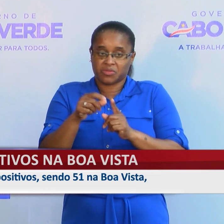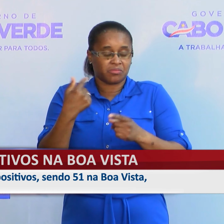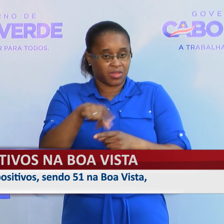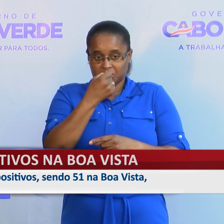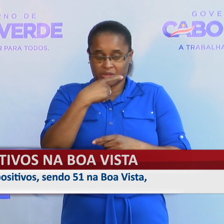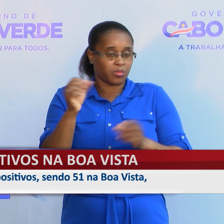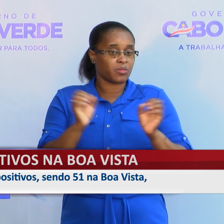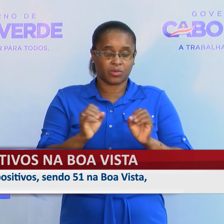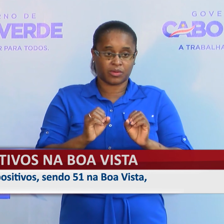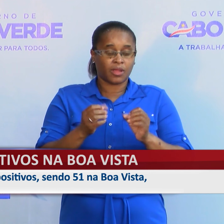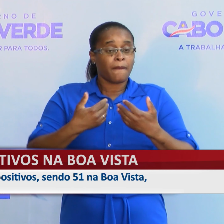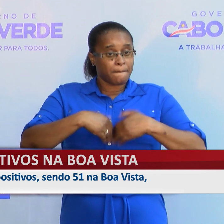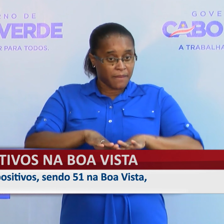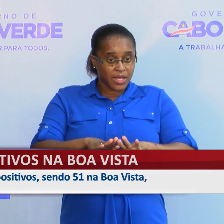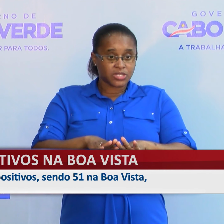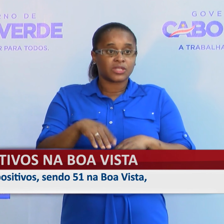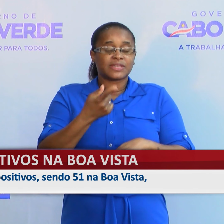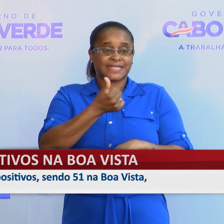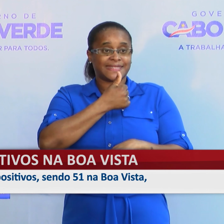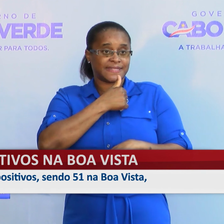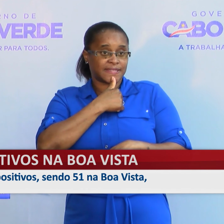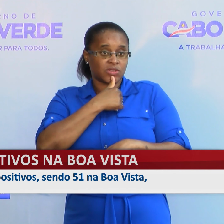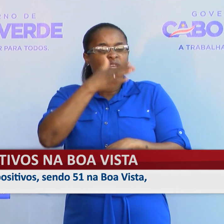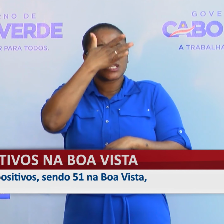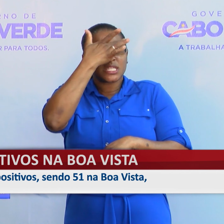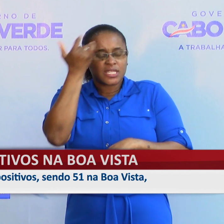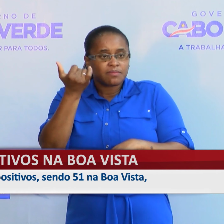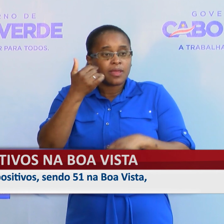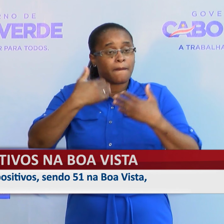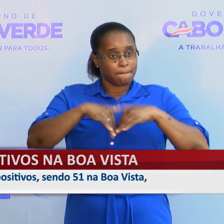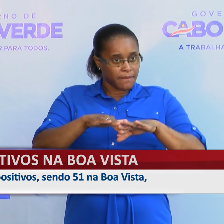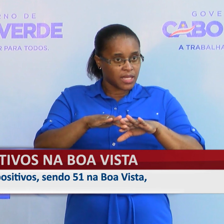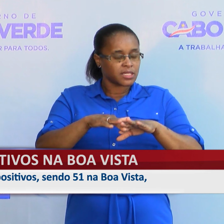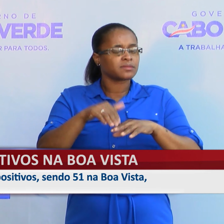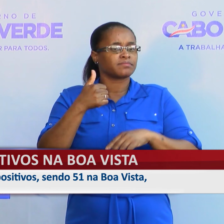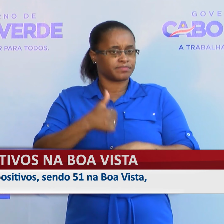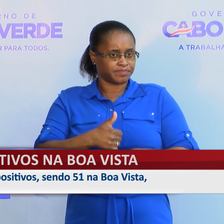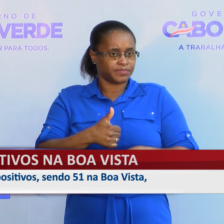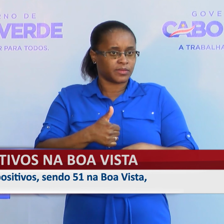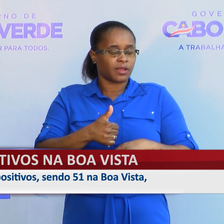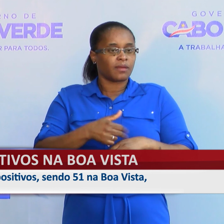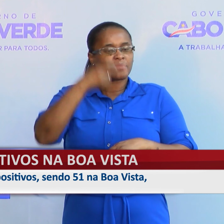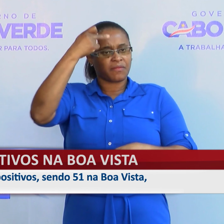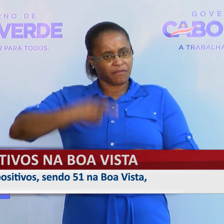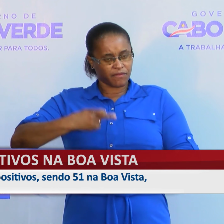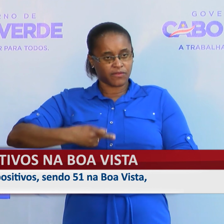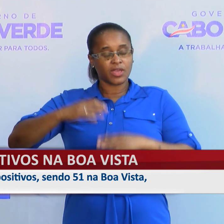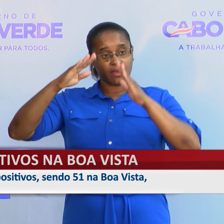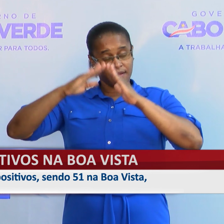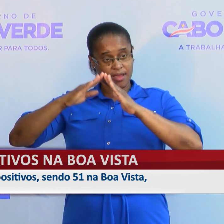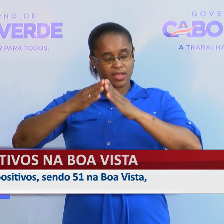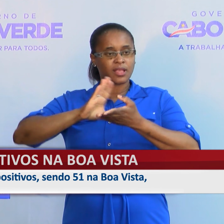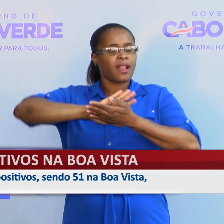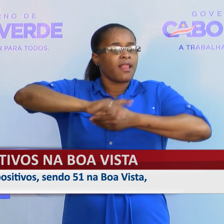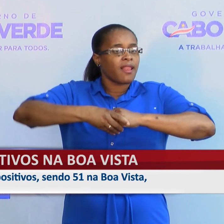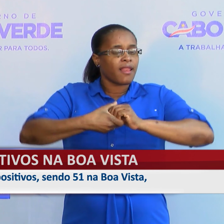sabem, mas através de medidas simples, mas altamente eficazes, como manter-se em casa, lavar as